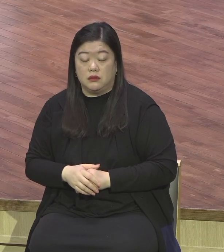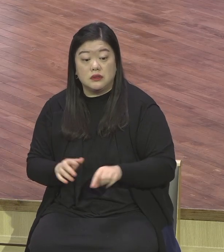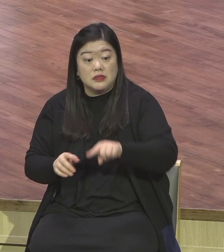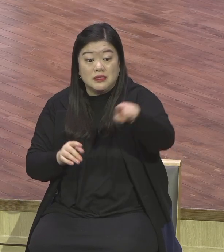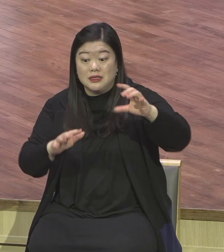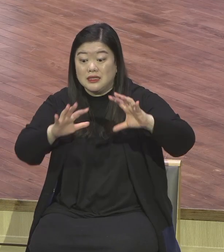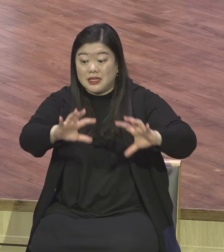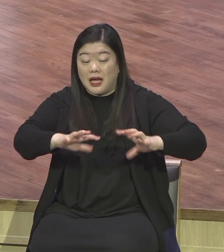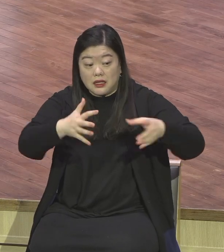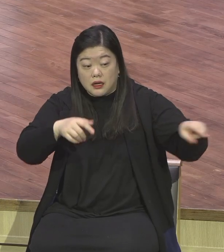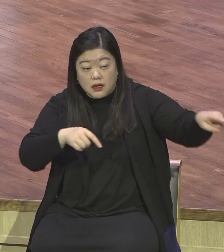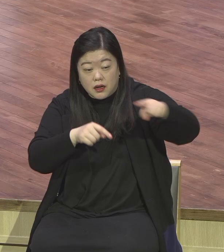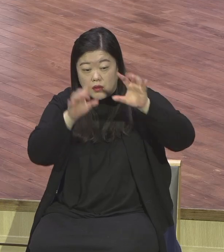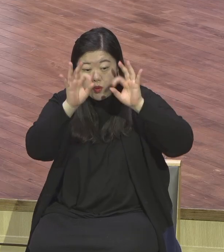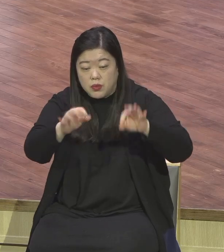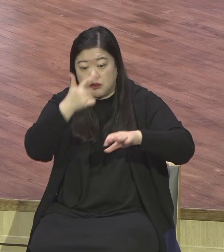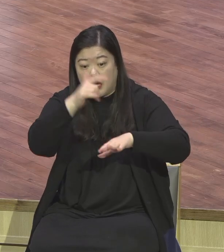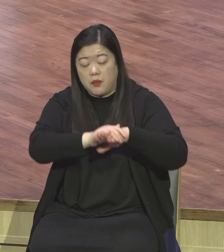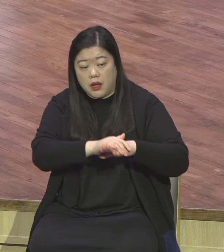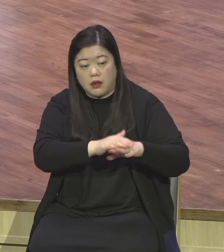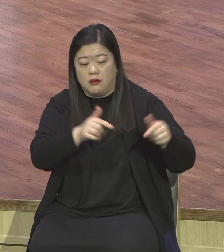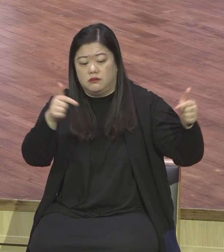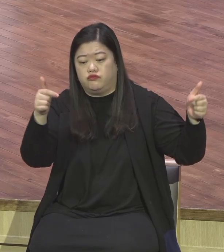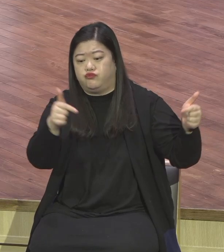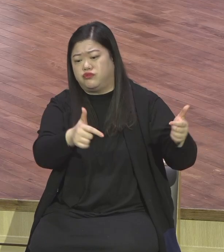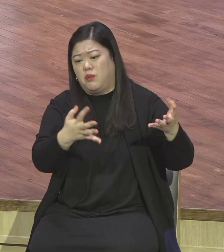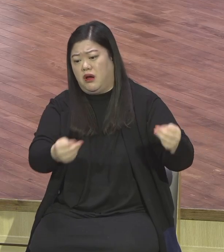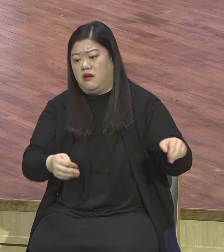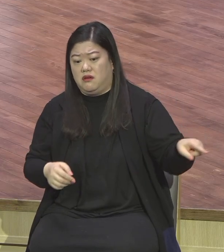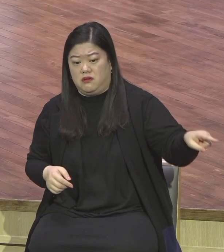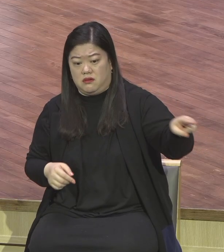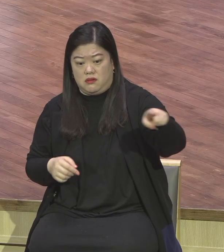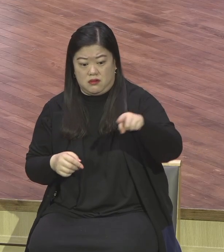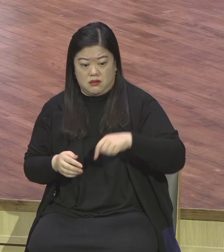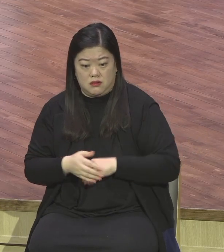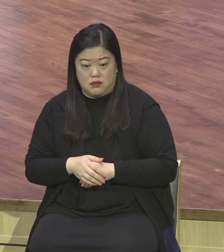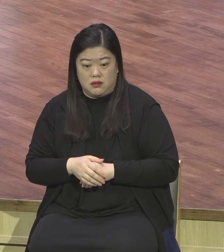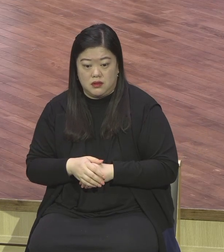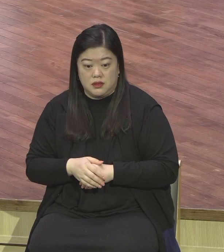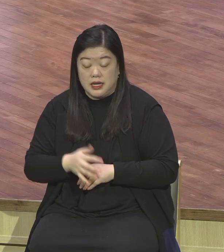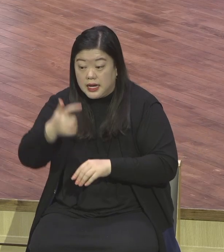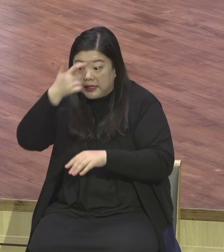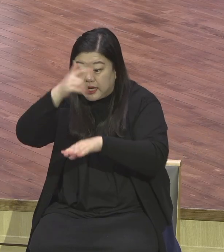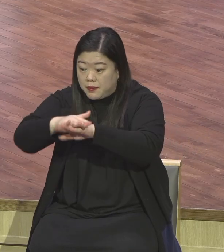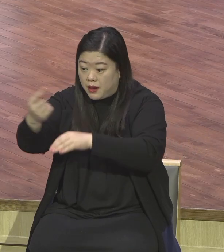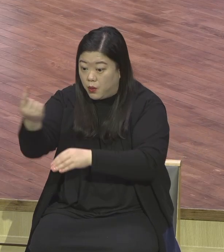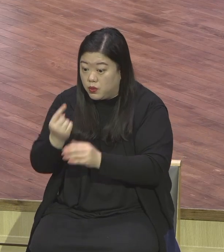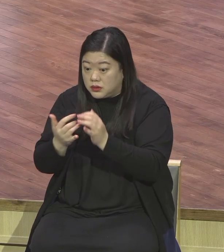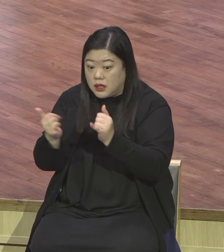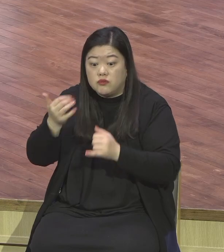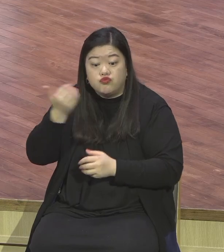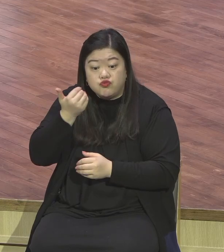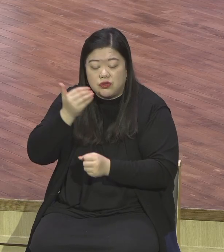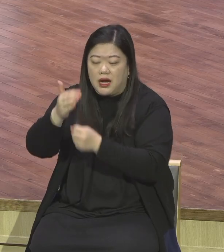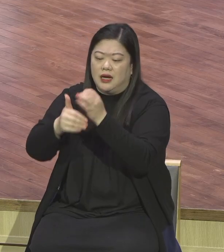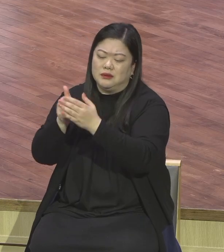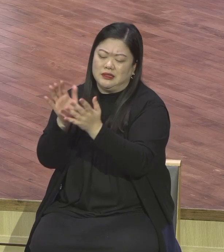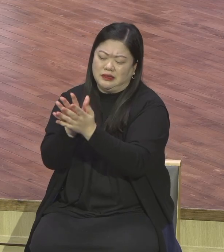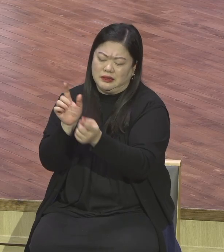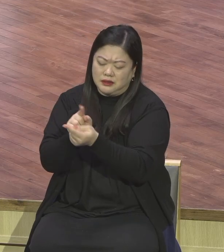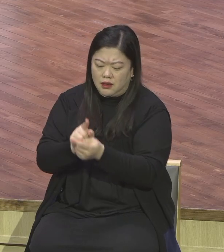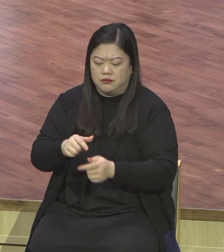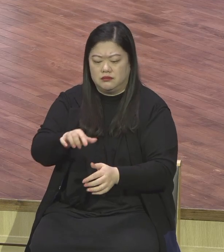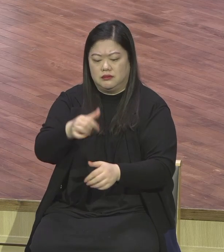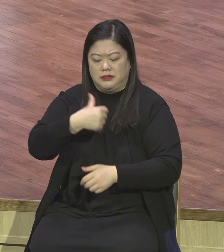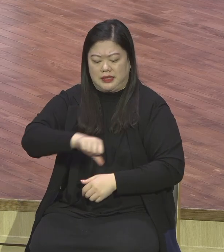깔려서 아무도 해야 합니다 예배 아무나 드린 게 아니란 말이에요 선택된 사람만 하나님의 백성만이